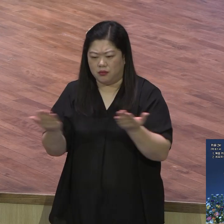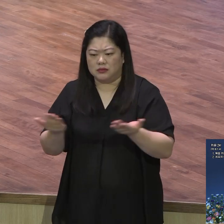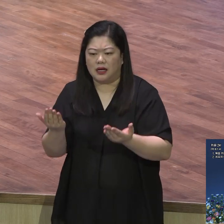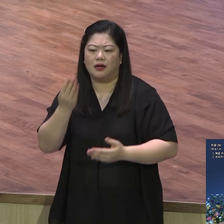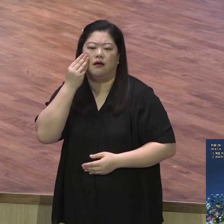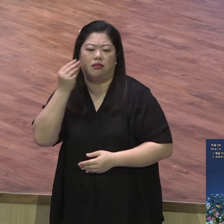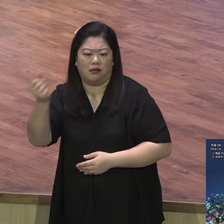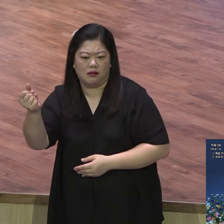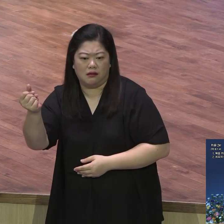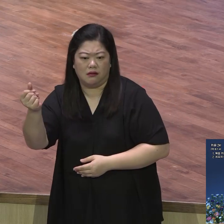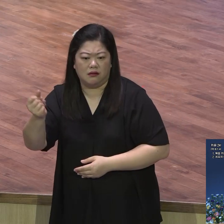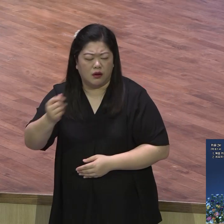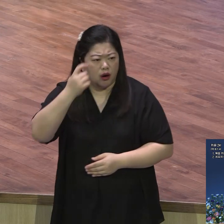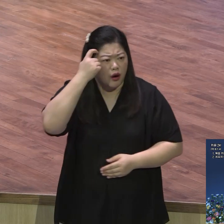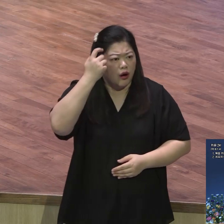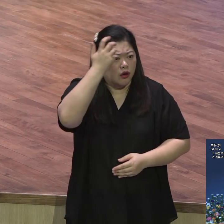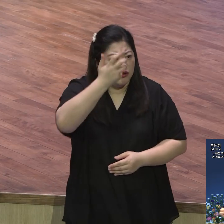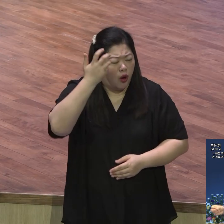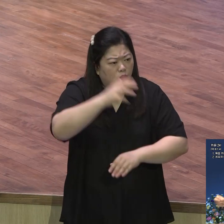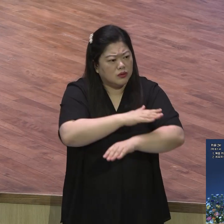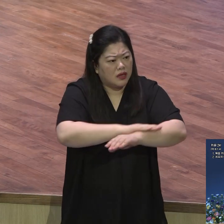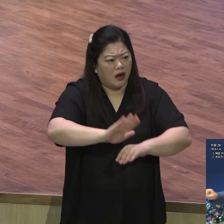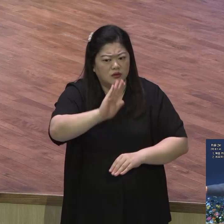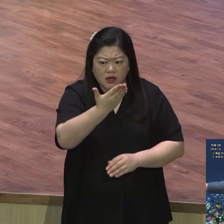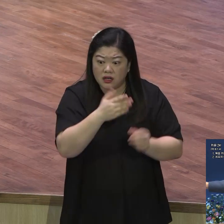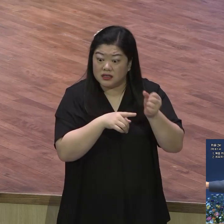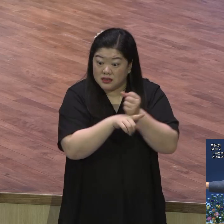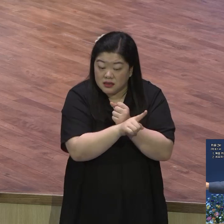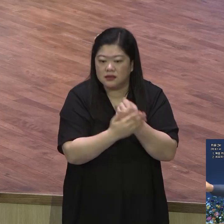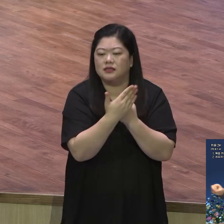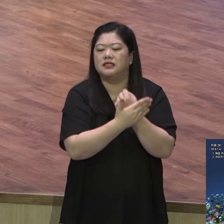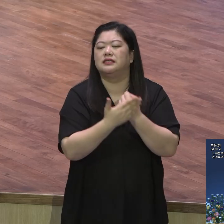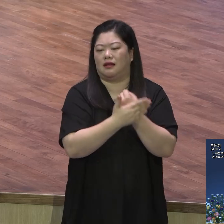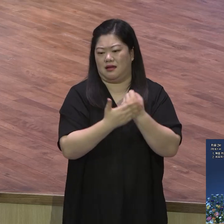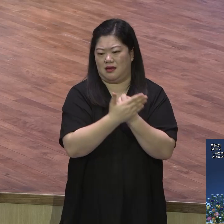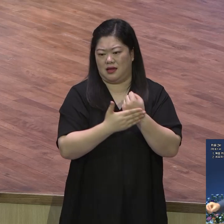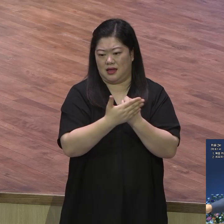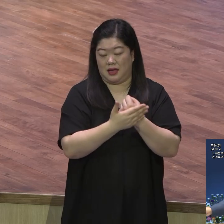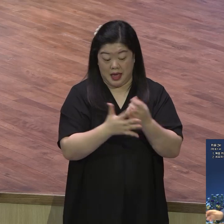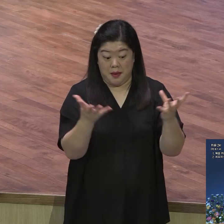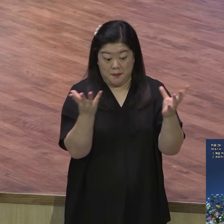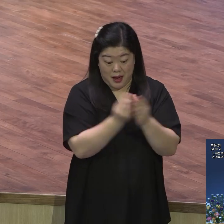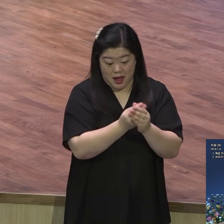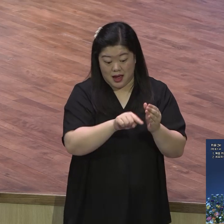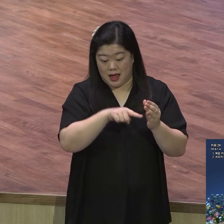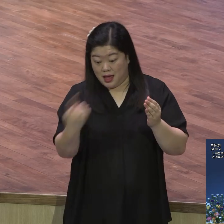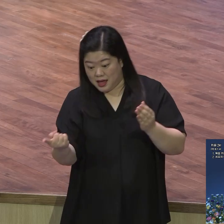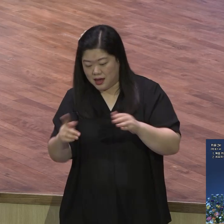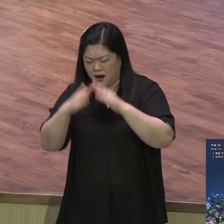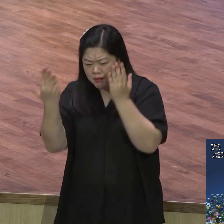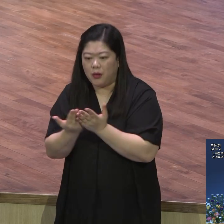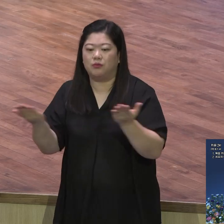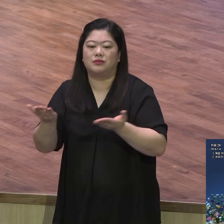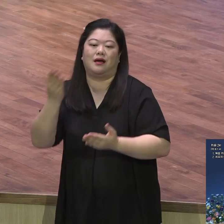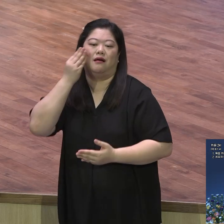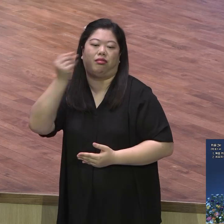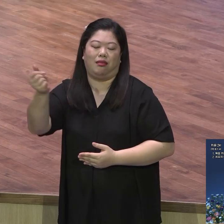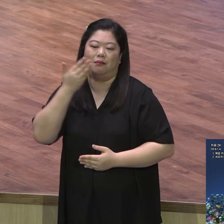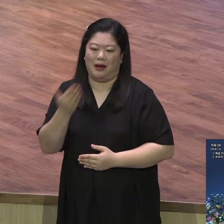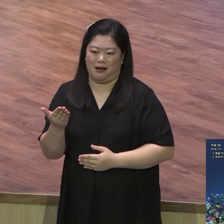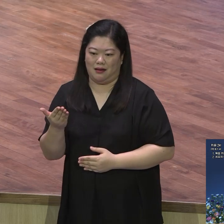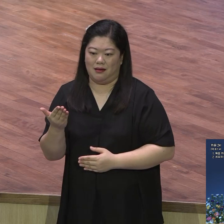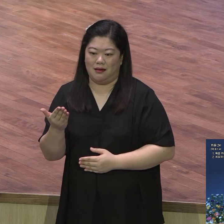말씀을 영혼이 잘된다 범사가 잘되고 강건하리라 치유가 이어서 오는 것을 볼 수가 있어요. 특별히 본문에